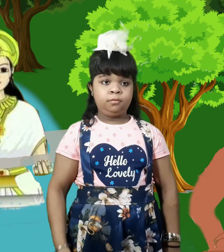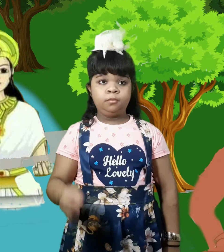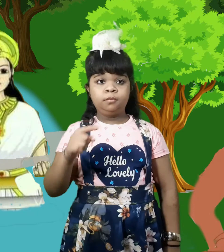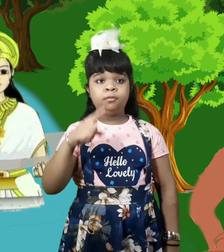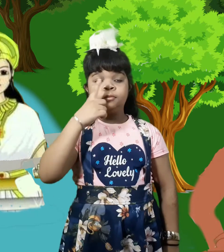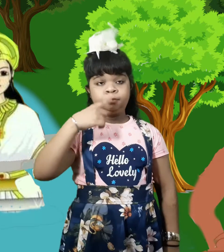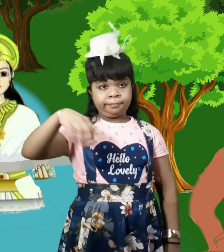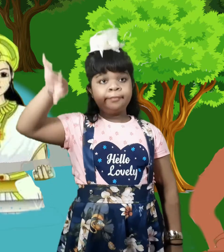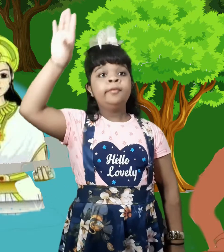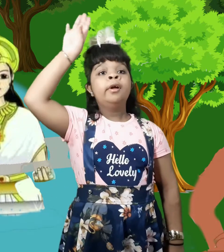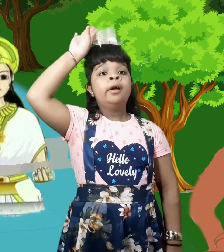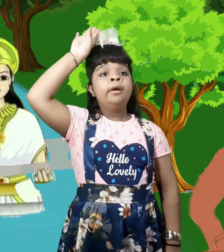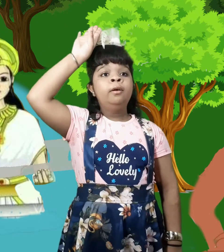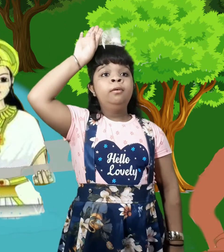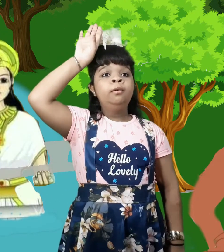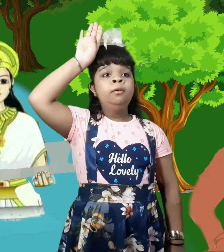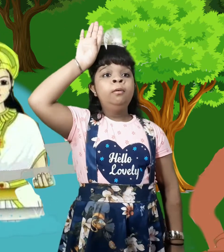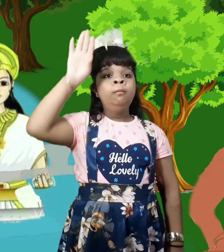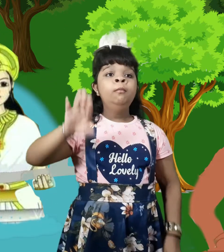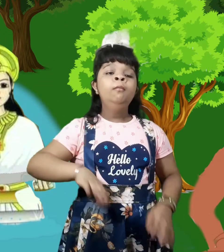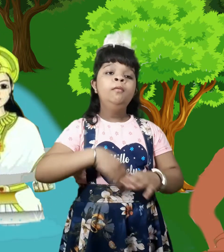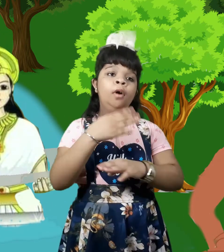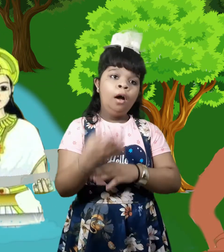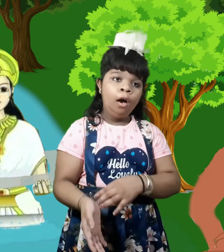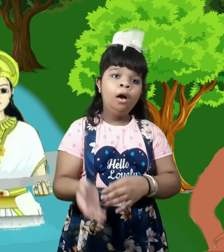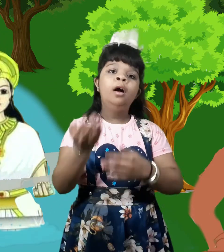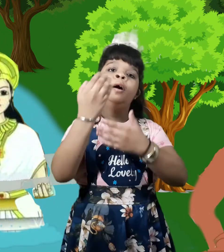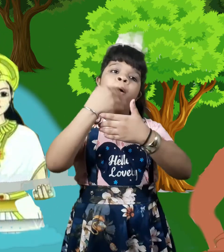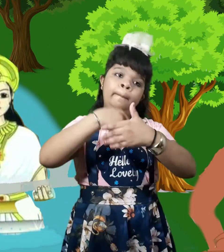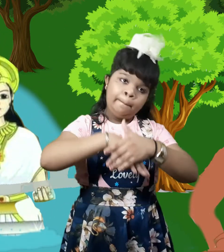जलरानी फिर से पानी के अंदर गई